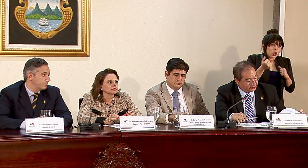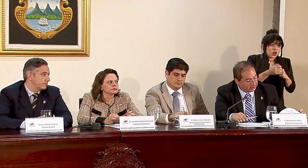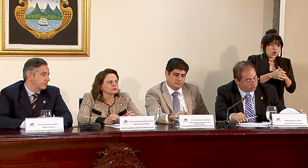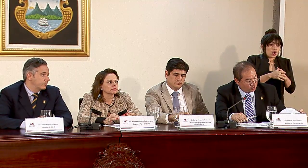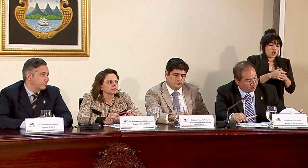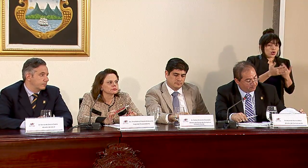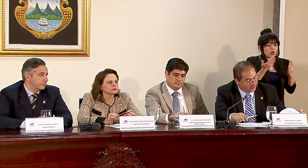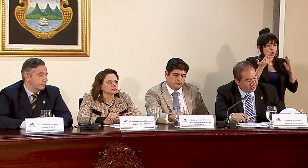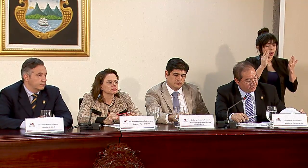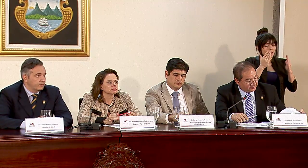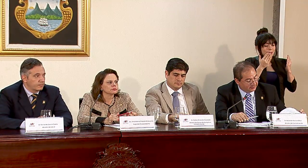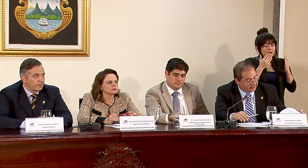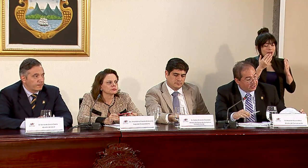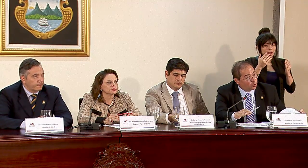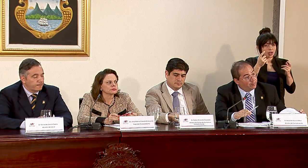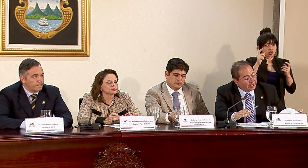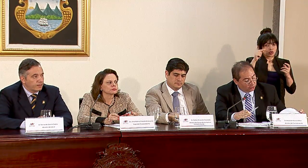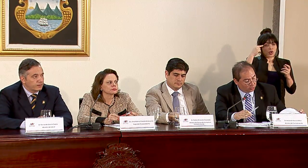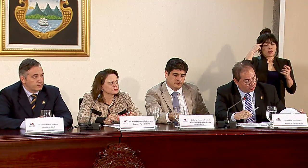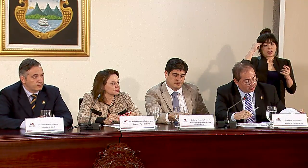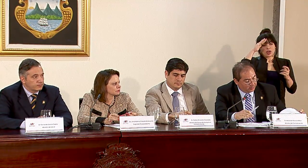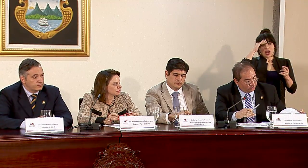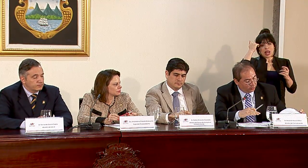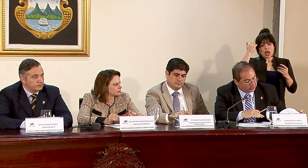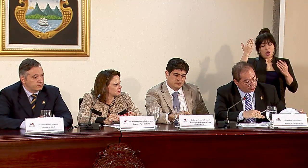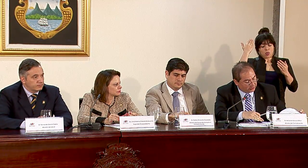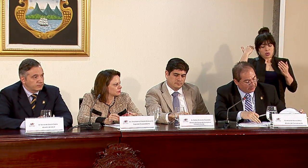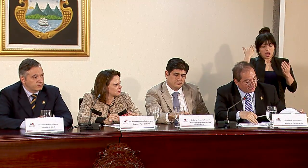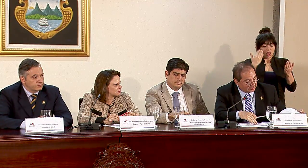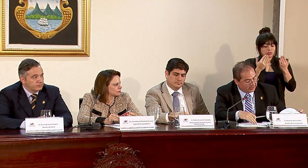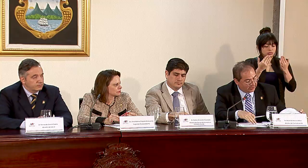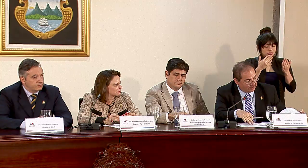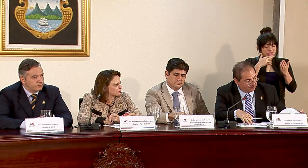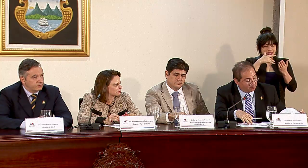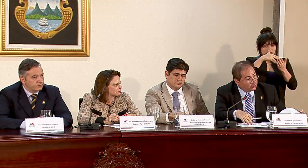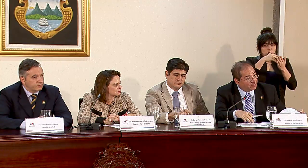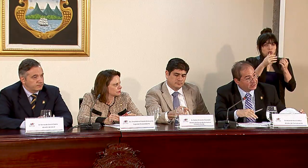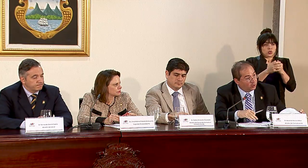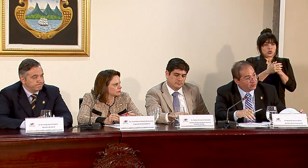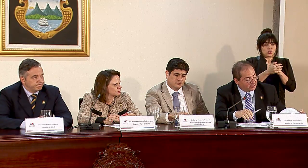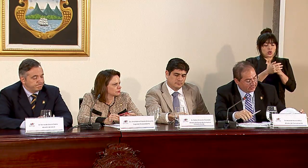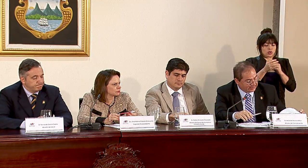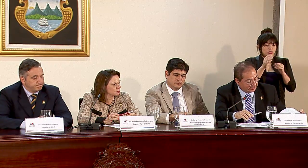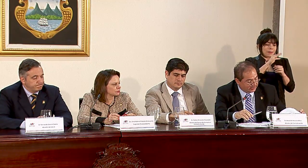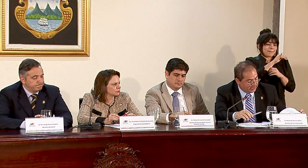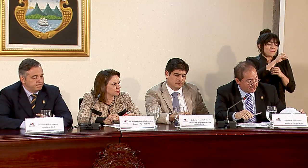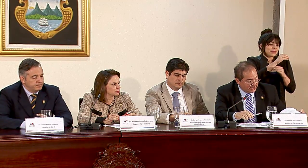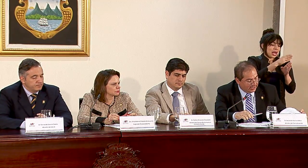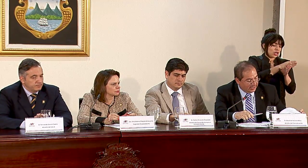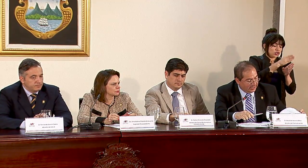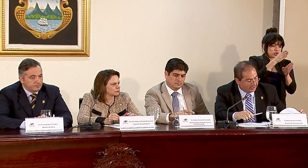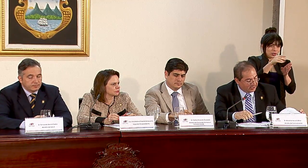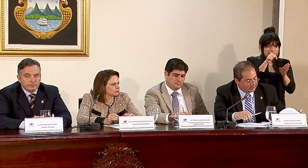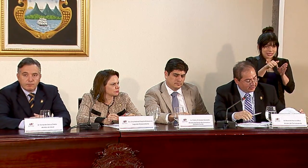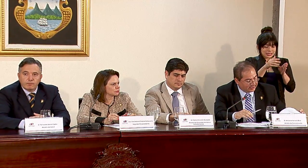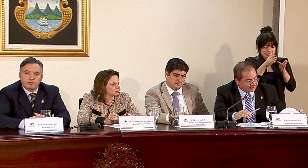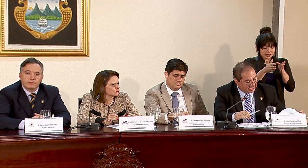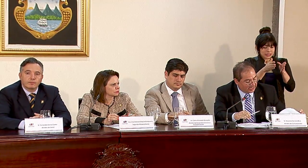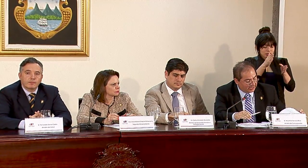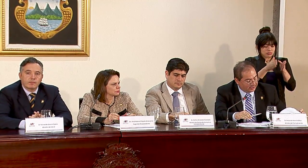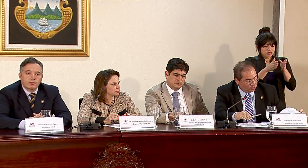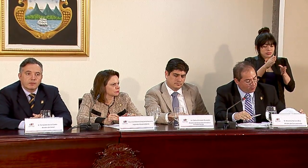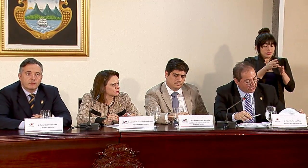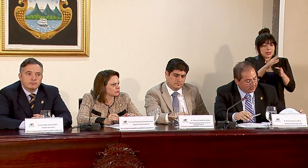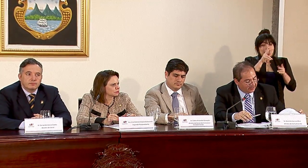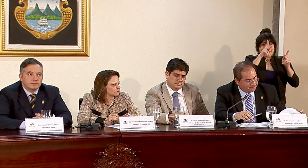administración Chinchilla, comparando un estudio similar de mayo pasado frente a este, quienes dicen que